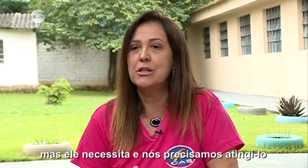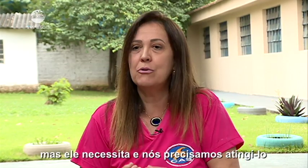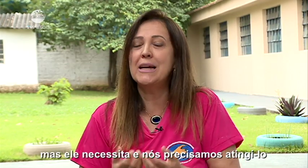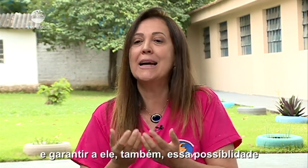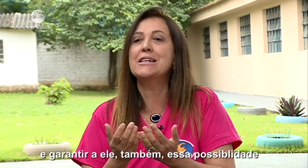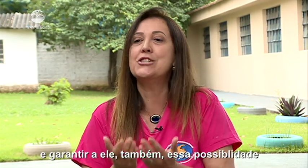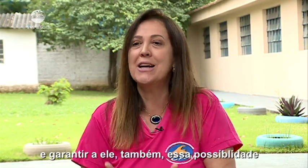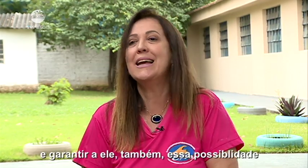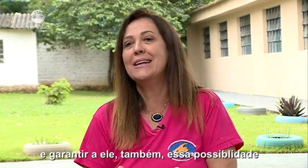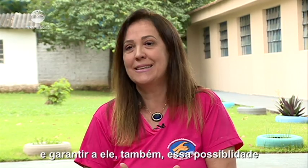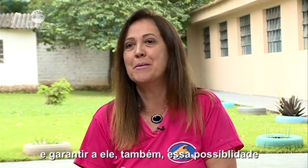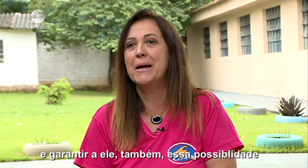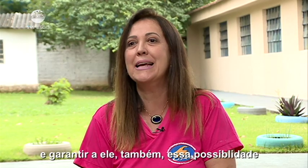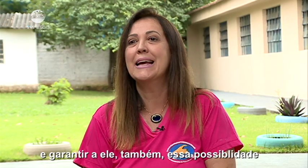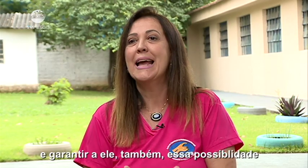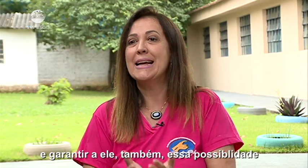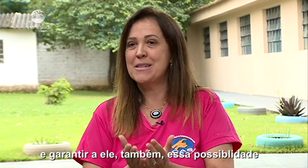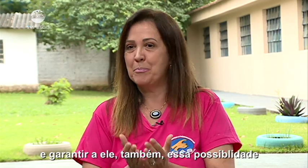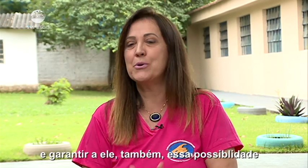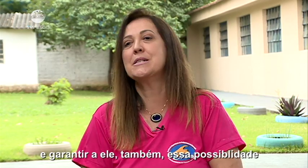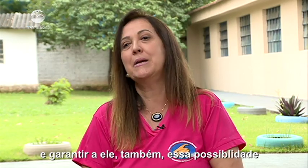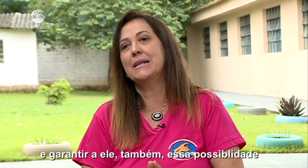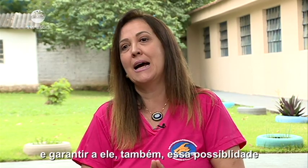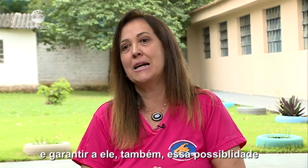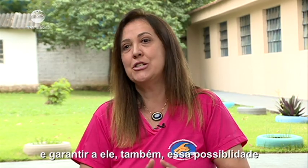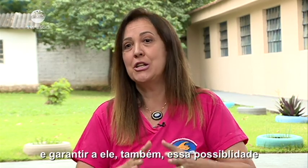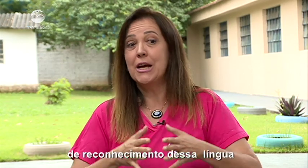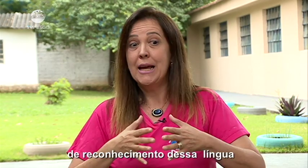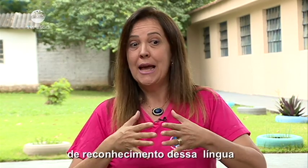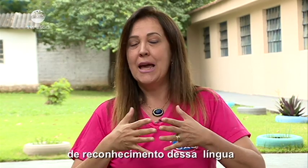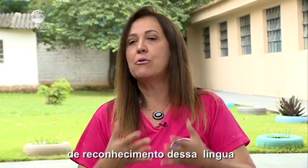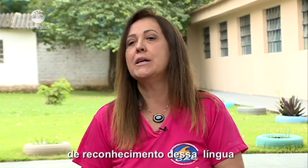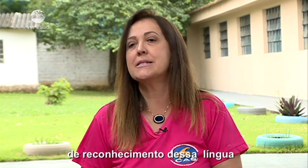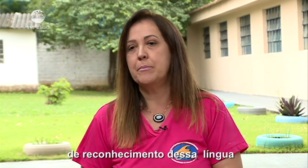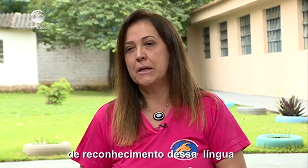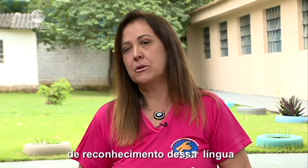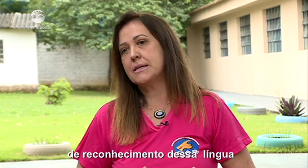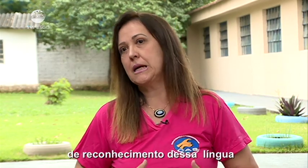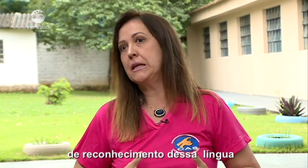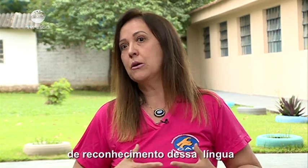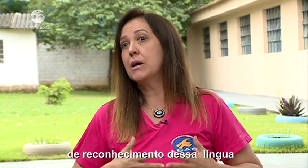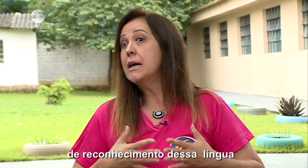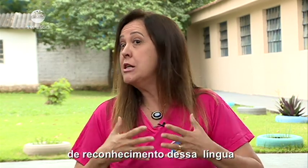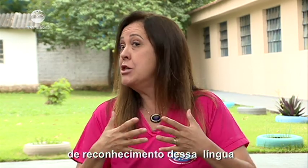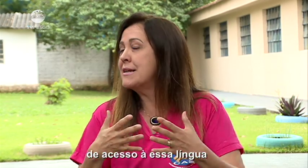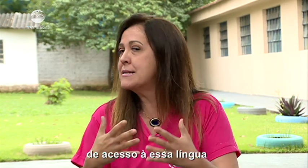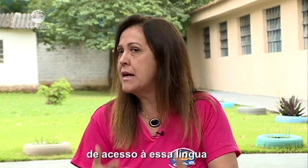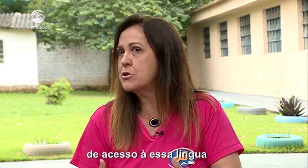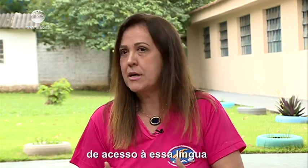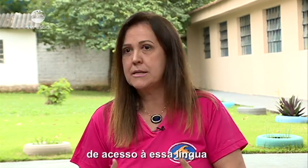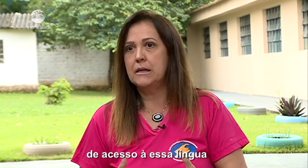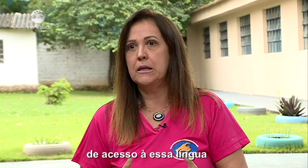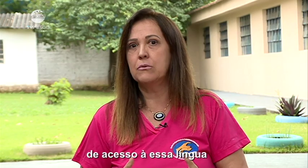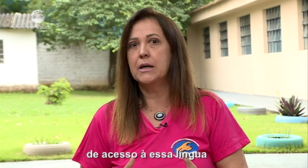e garantir a ele também essa possibilidade de reconhecimento dessa língua, de acesso a essa língua,